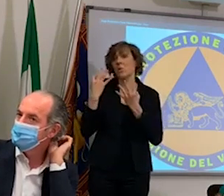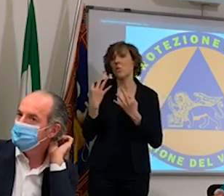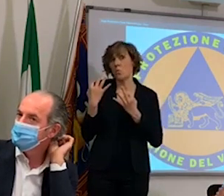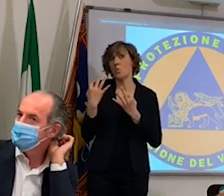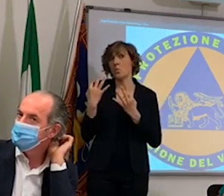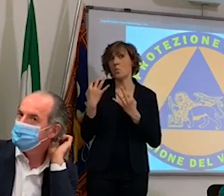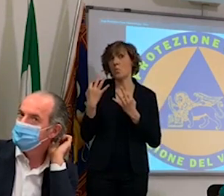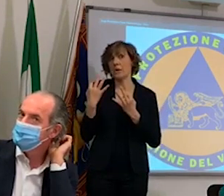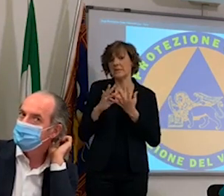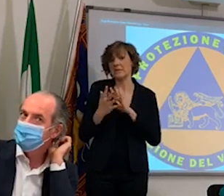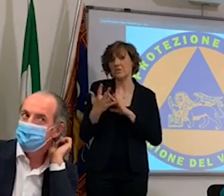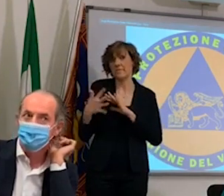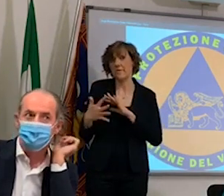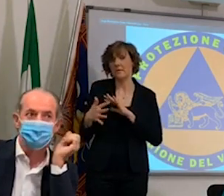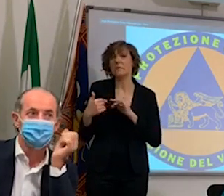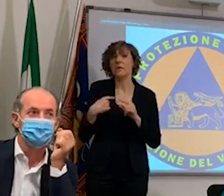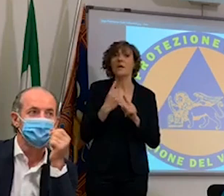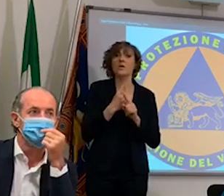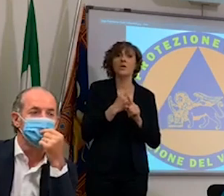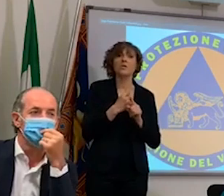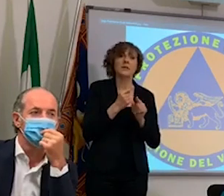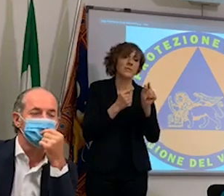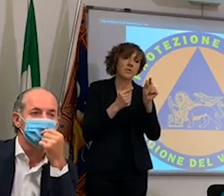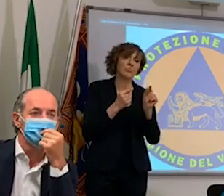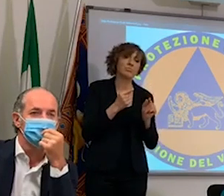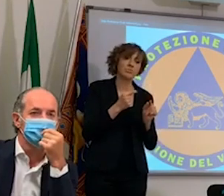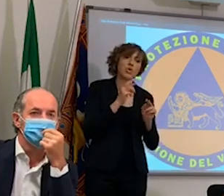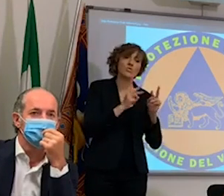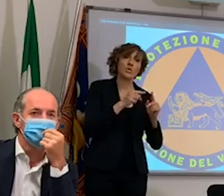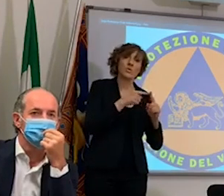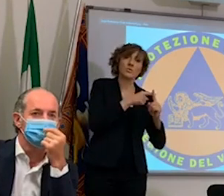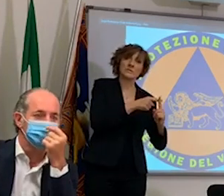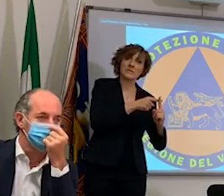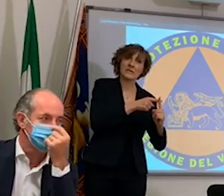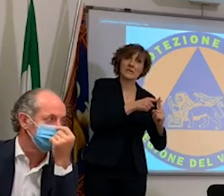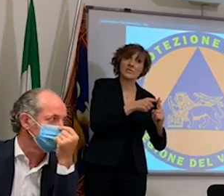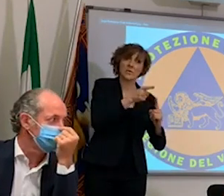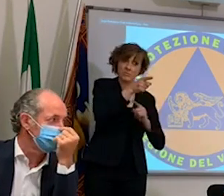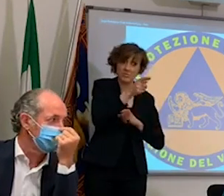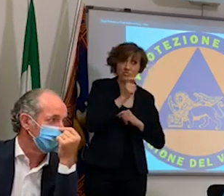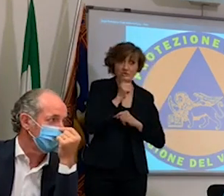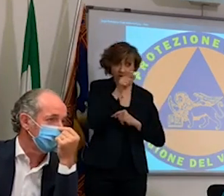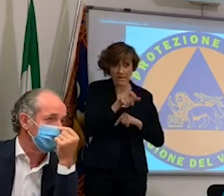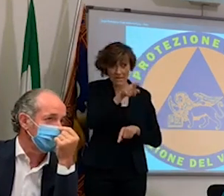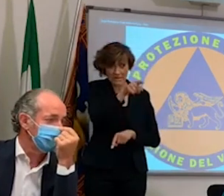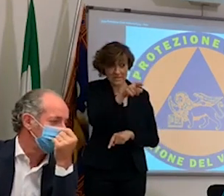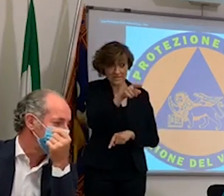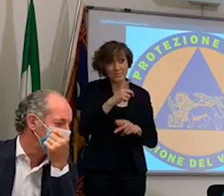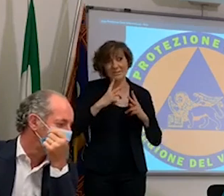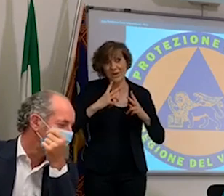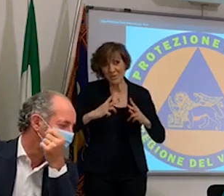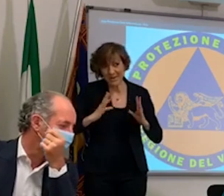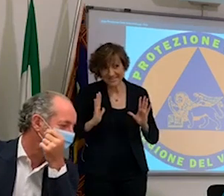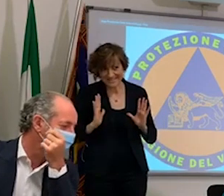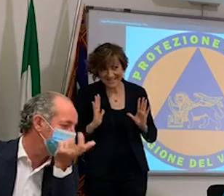sicurezza che è avvenuta la reazione, io devo avere la bandina del controllo positivo. Allora, per il nostro giornalista, per la tranquillità